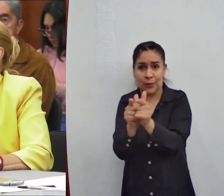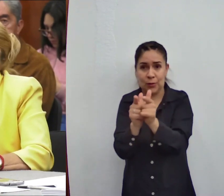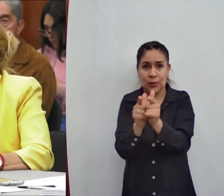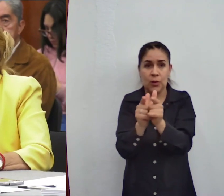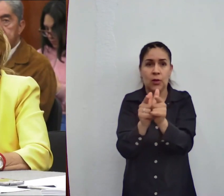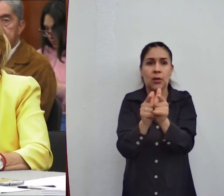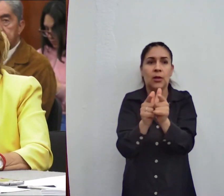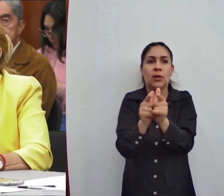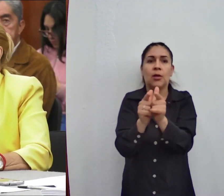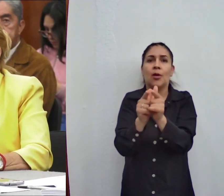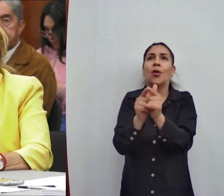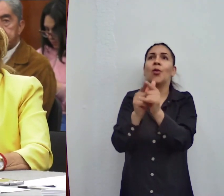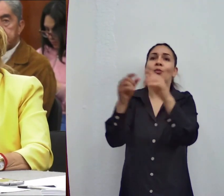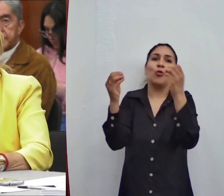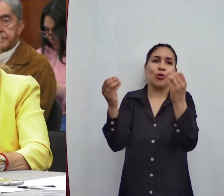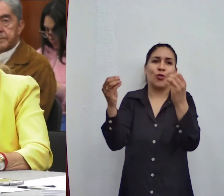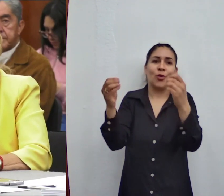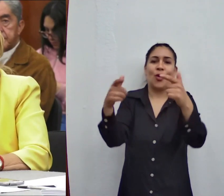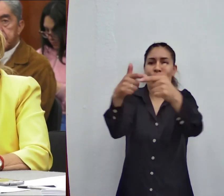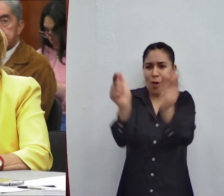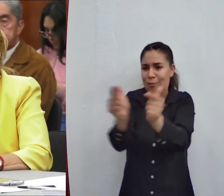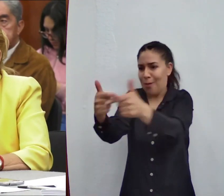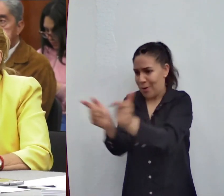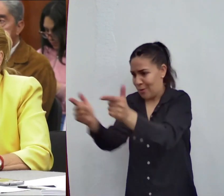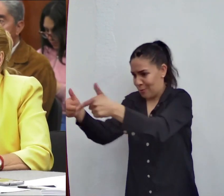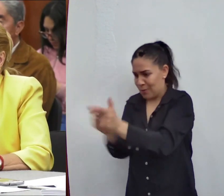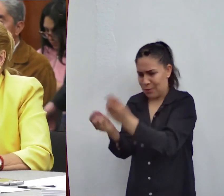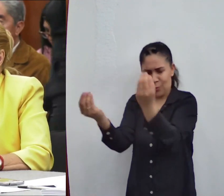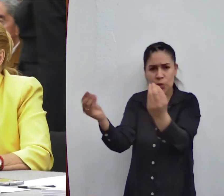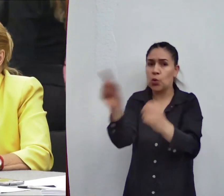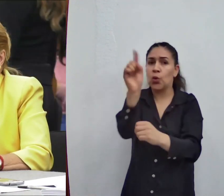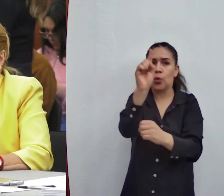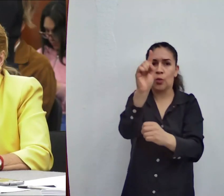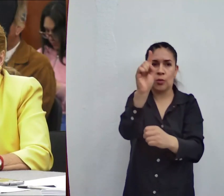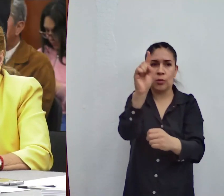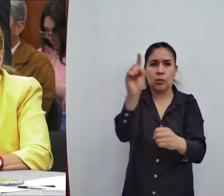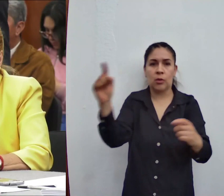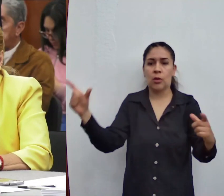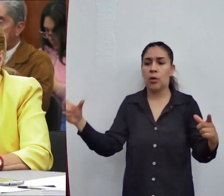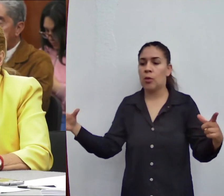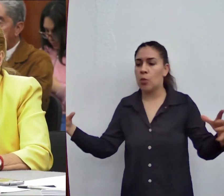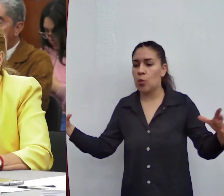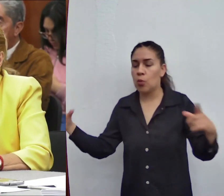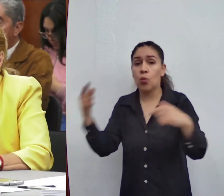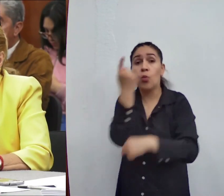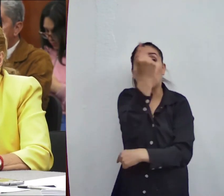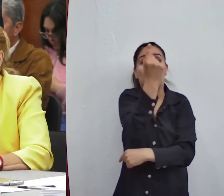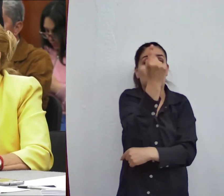y haya un padrón real de personas con discapacidad.